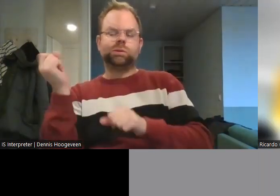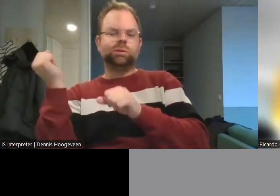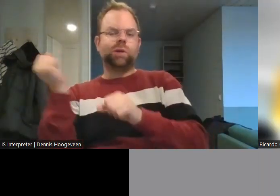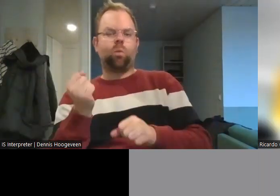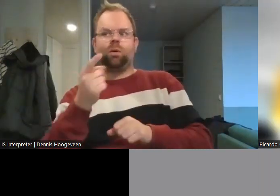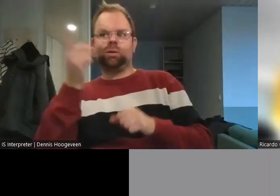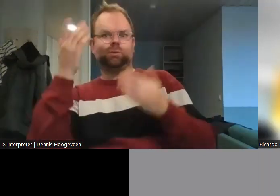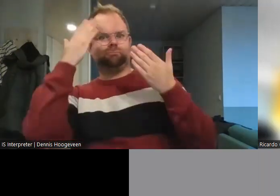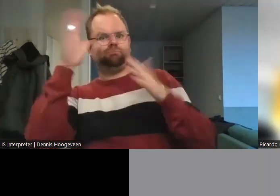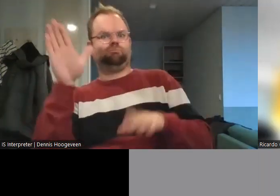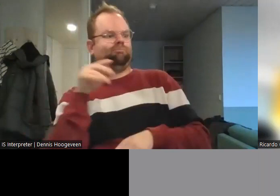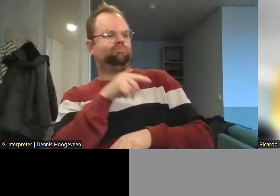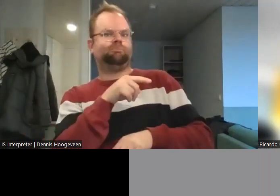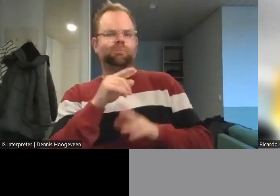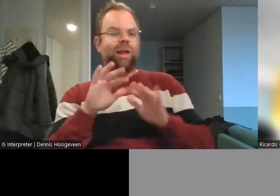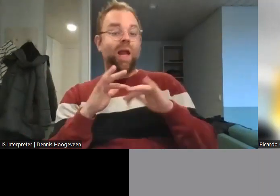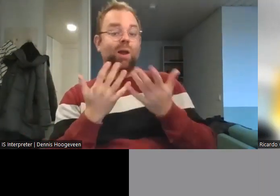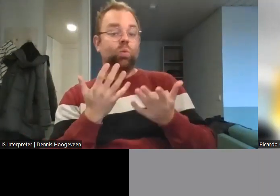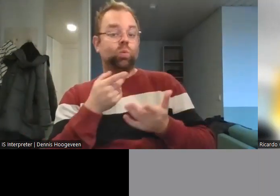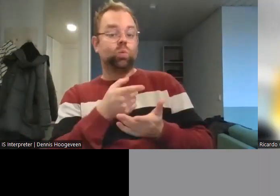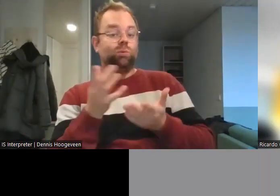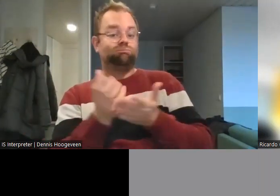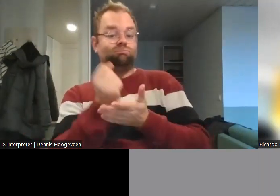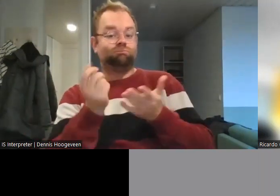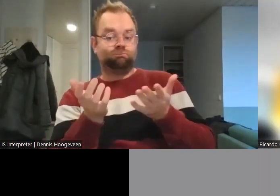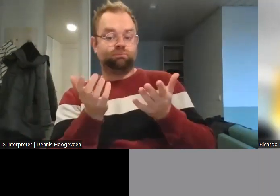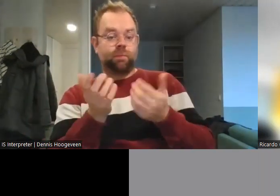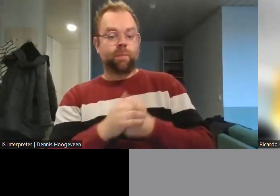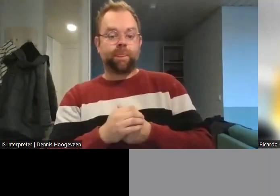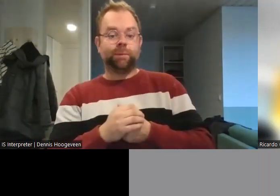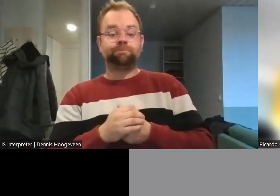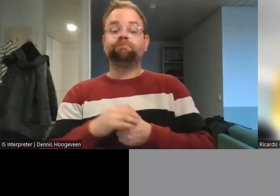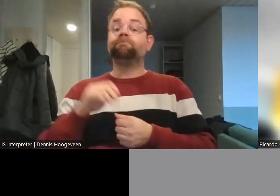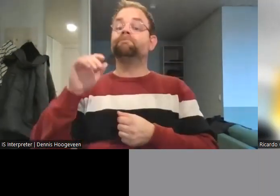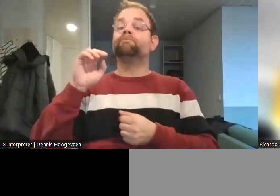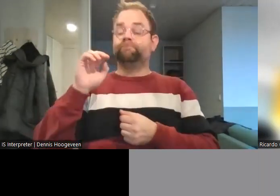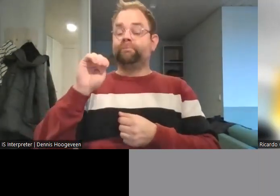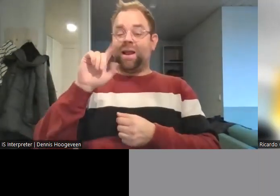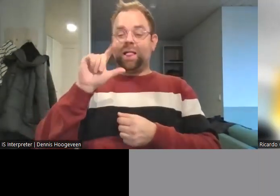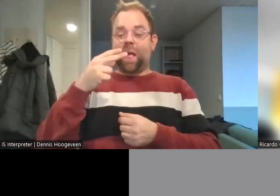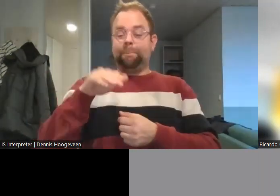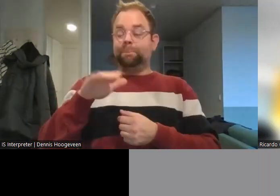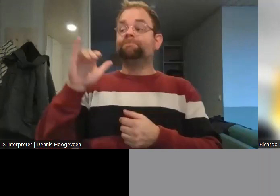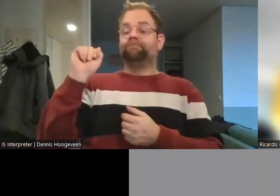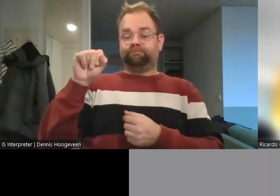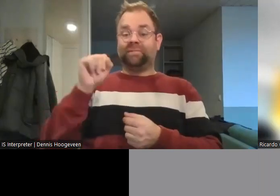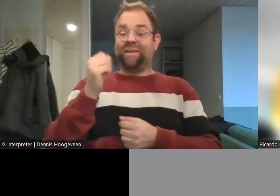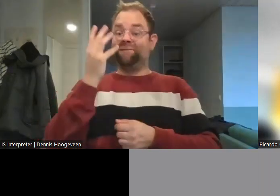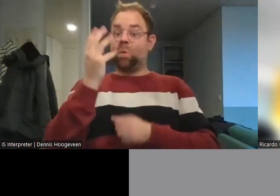ans pour travailler, pour renforcer la connaissance